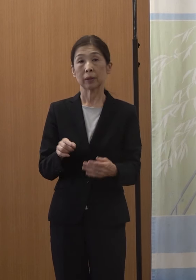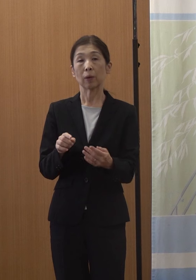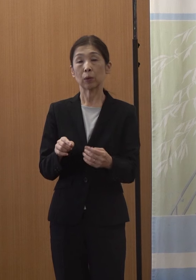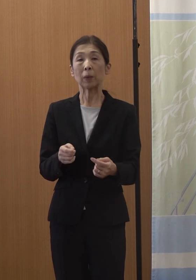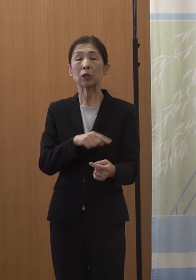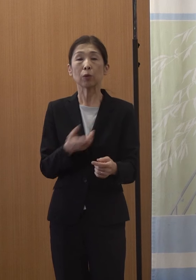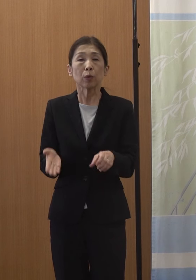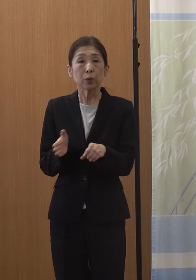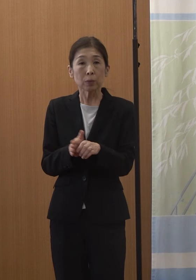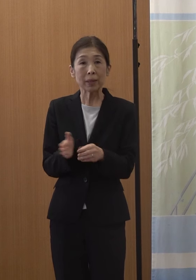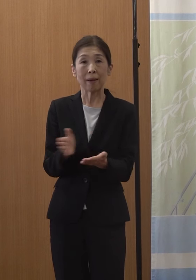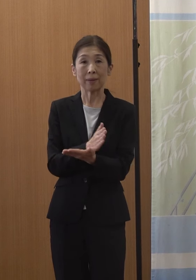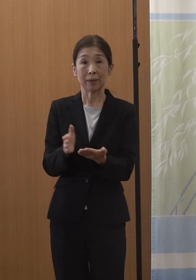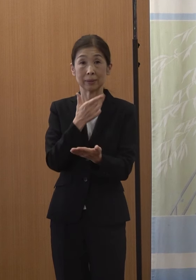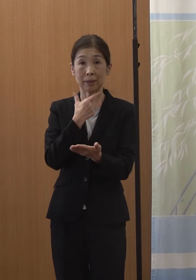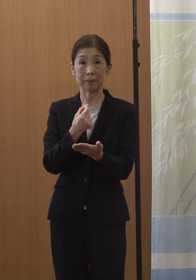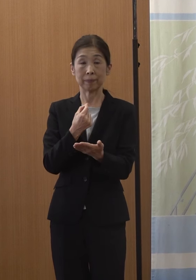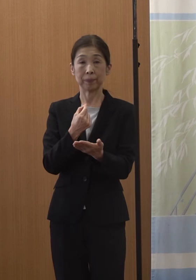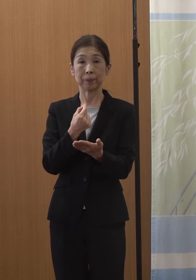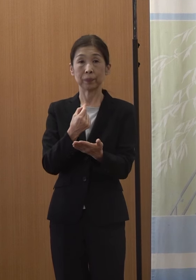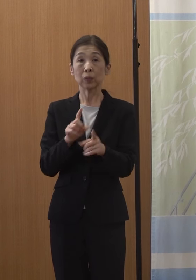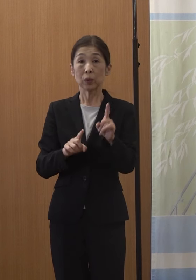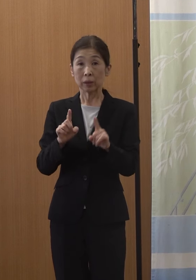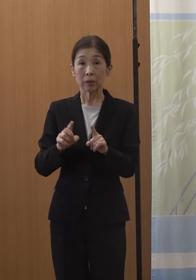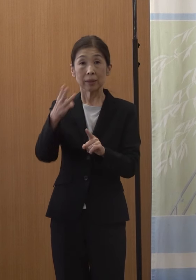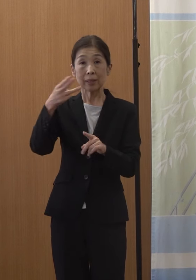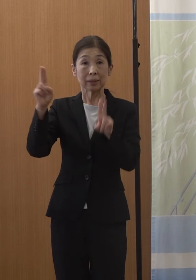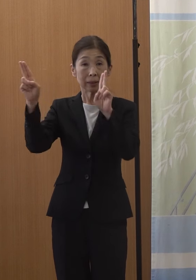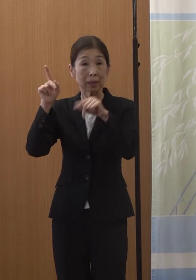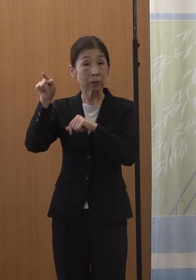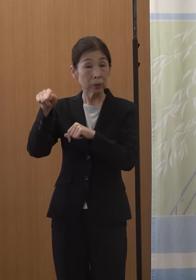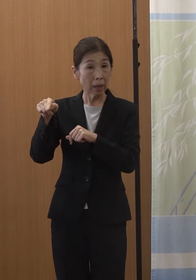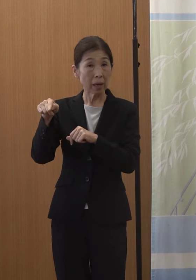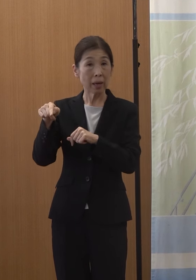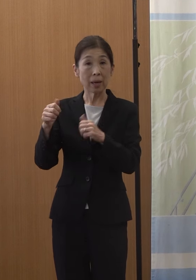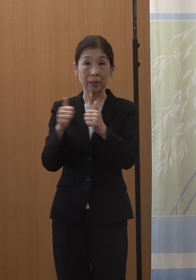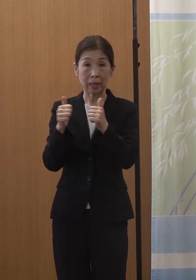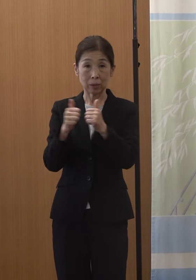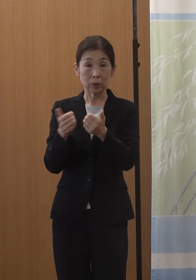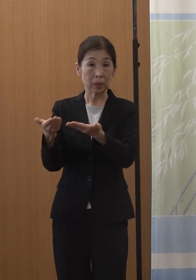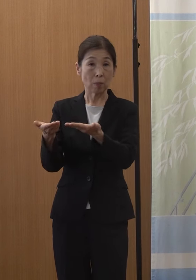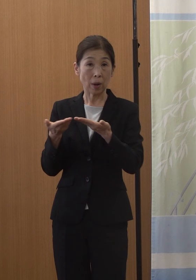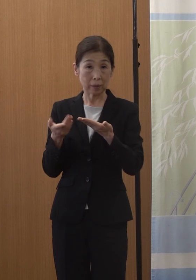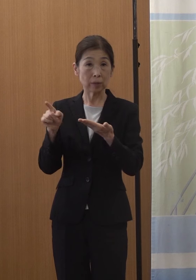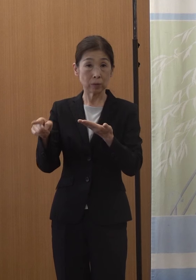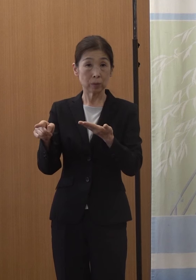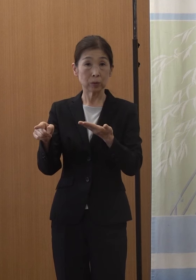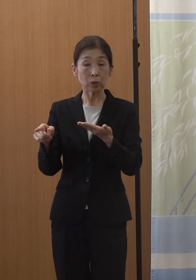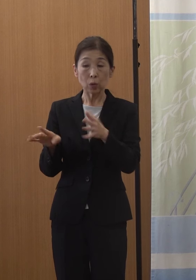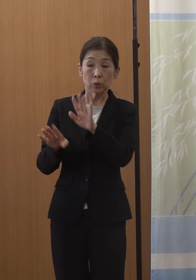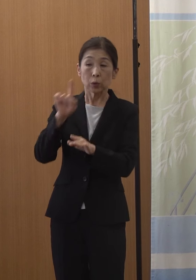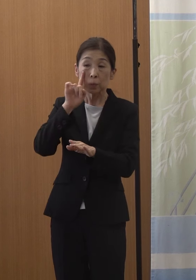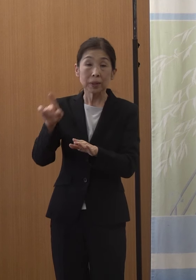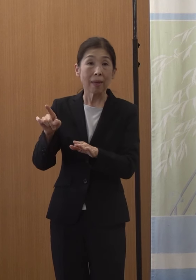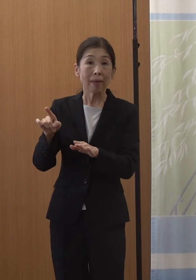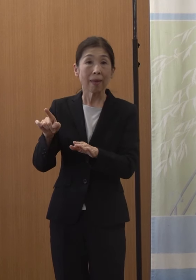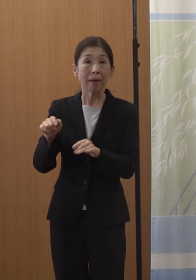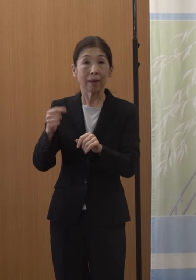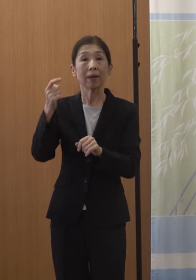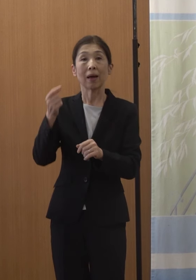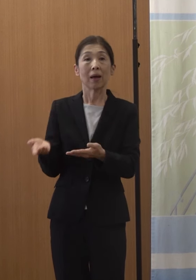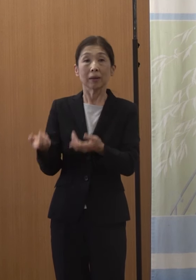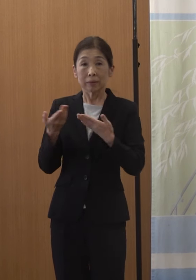きたいというように思います。まずは第三者機関として検討していただいておりますので、その推移を見守りたいというふうに考